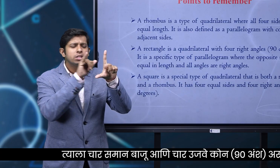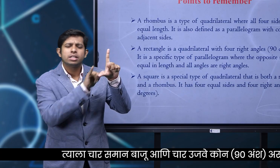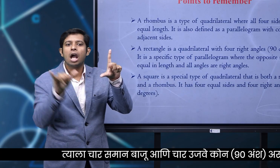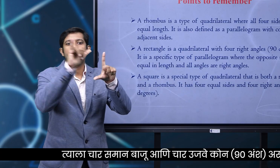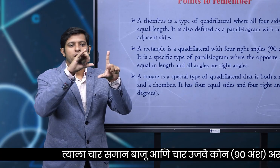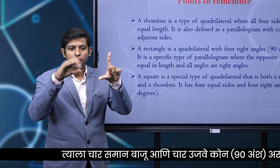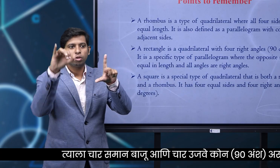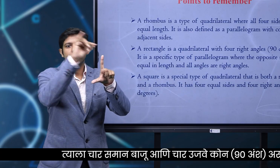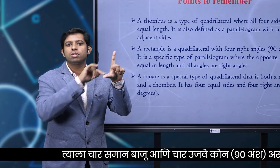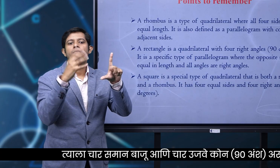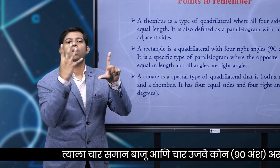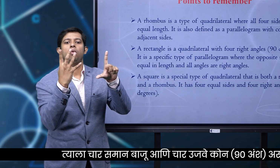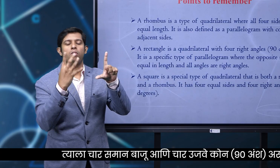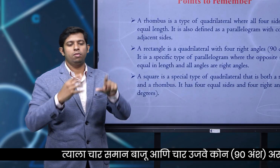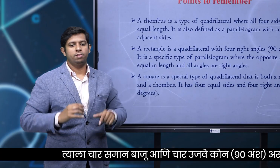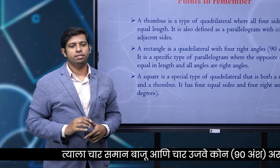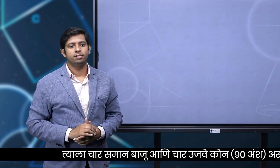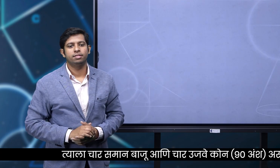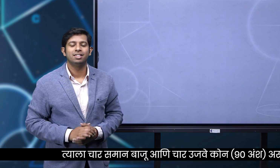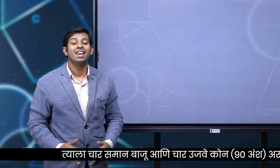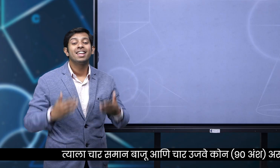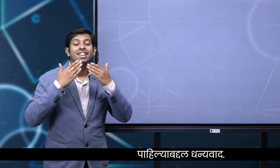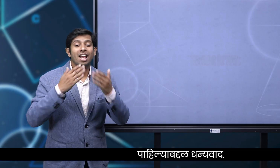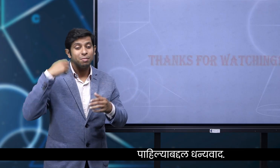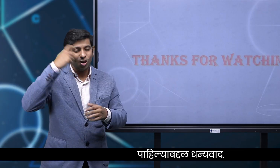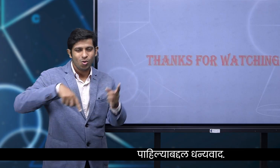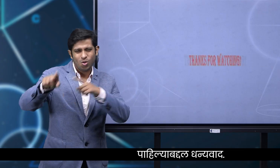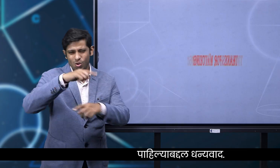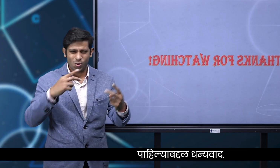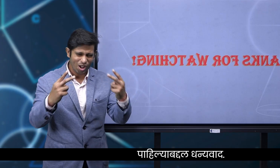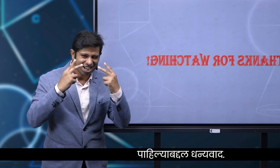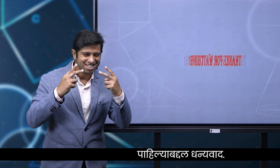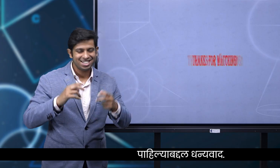असतात. पाहिल्याबद्दल धन्यवाद.